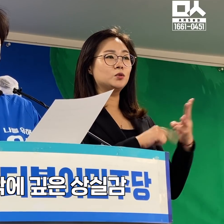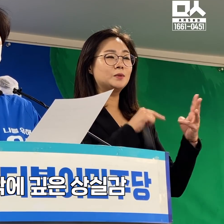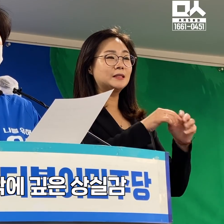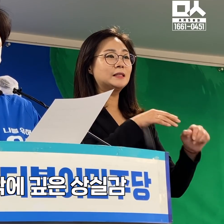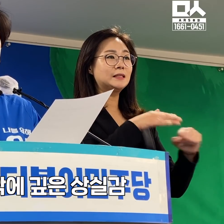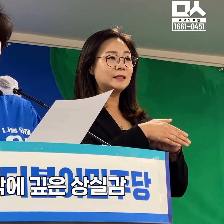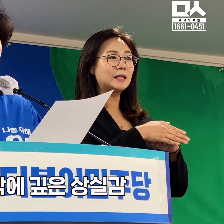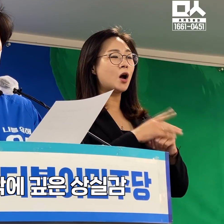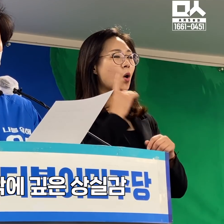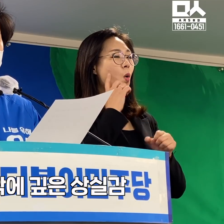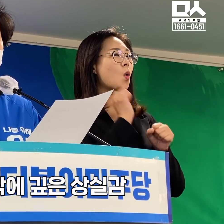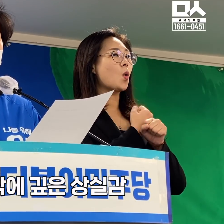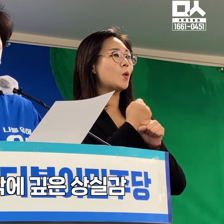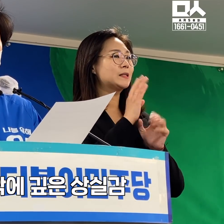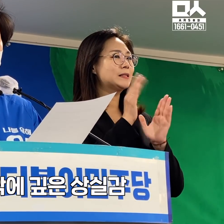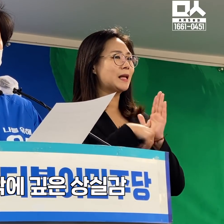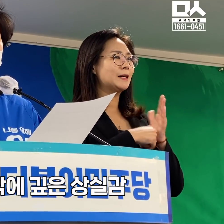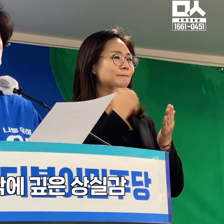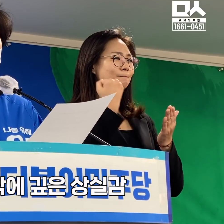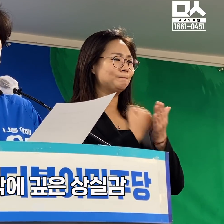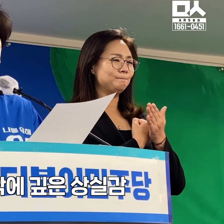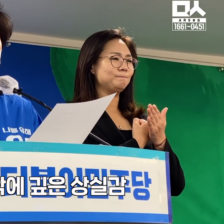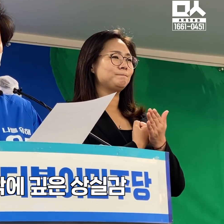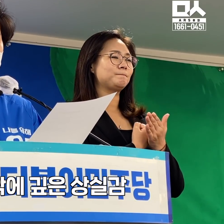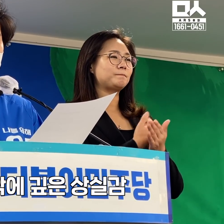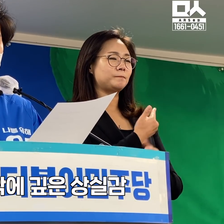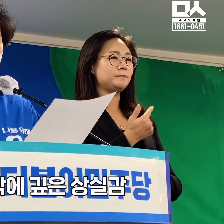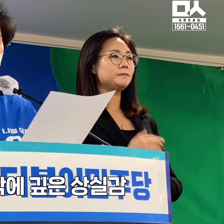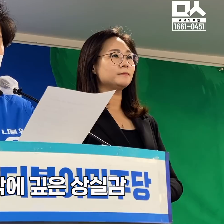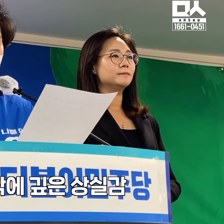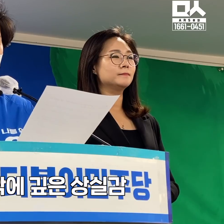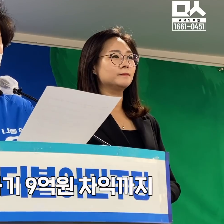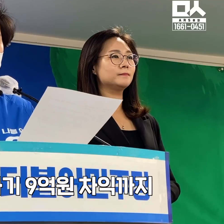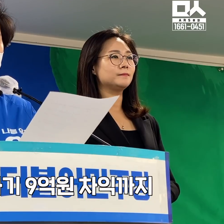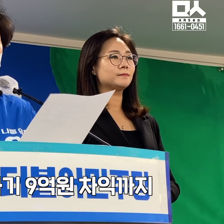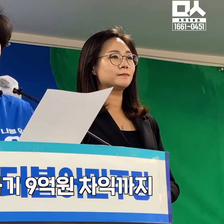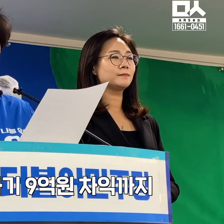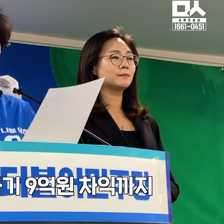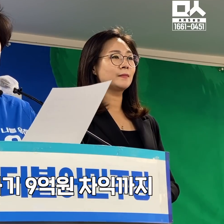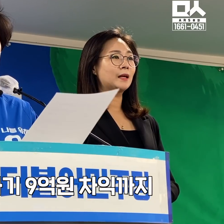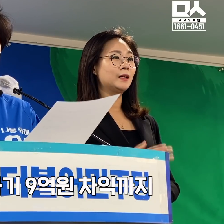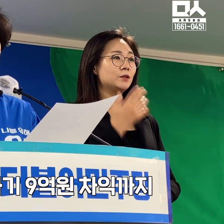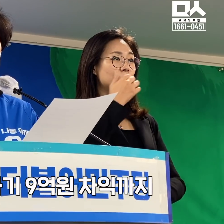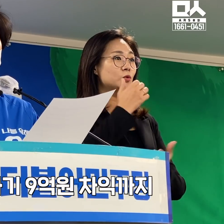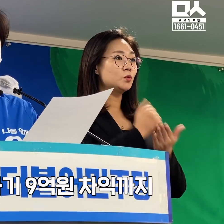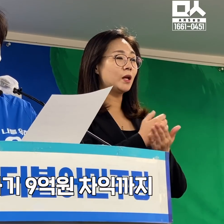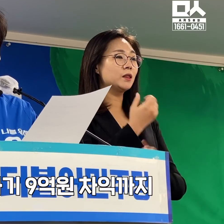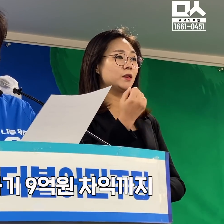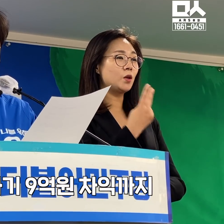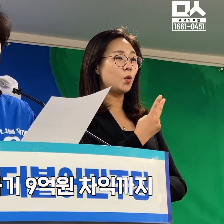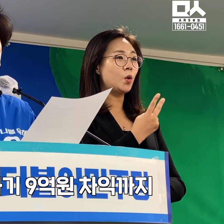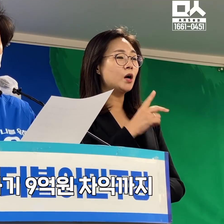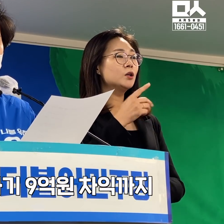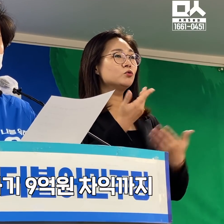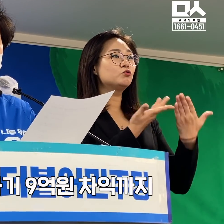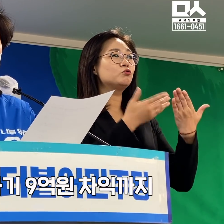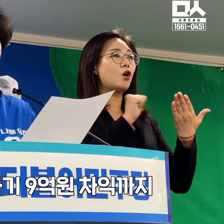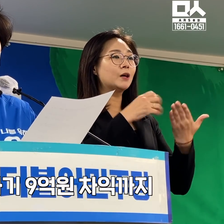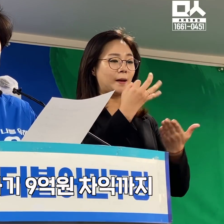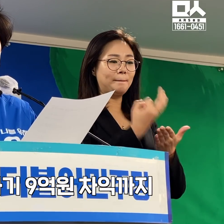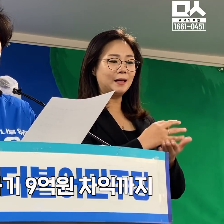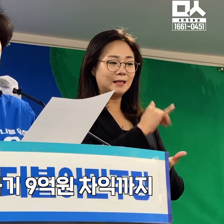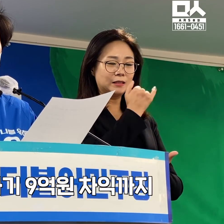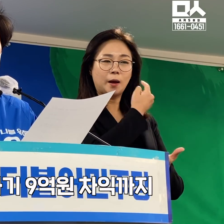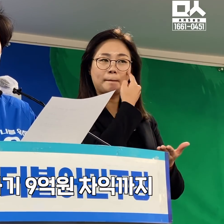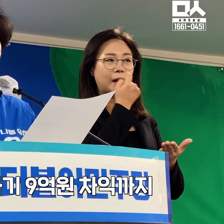윤석열식 공작에 깊은 상실감을 느낍니다. 그동안의 혐의에 더해 이제 9억 원의 차이까지